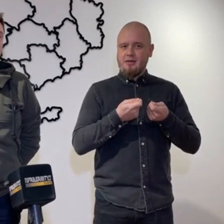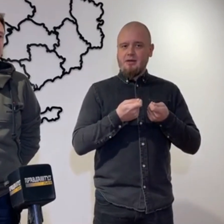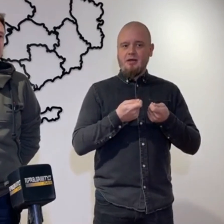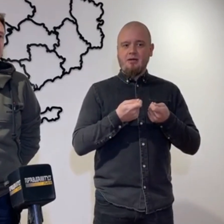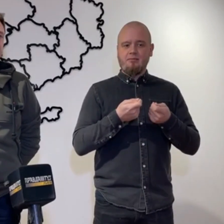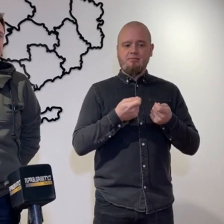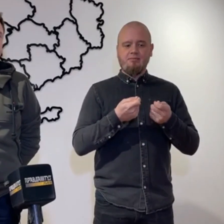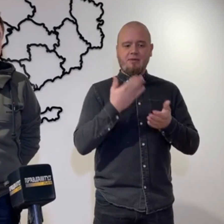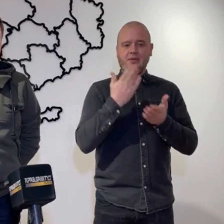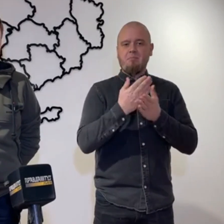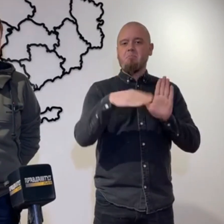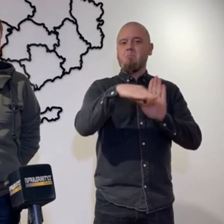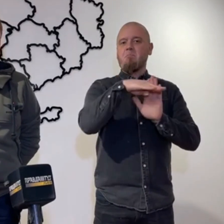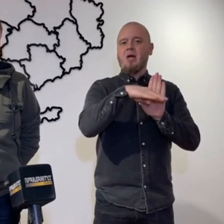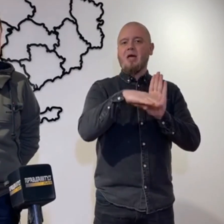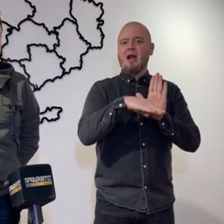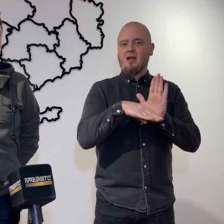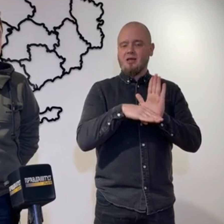винесений перелік,